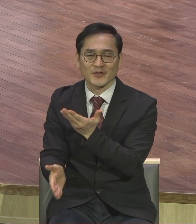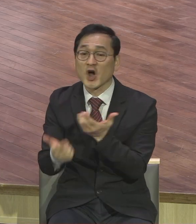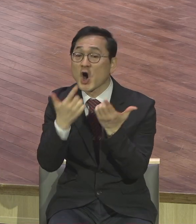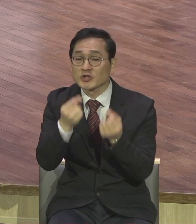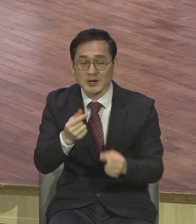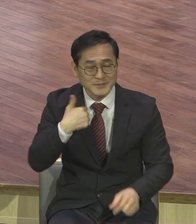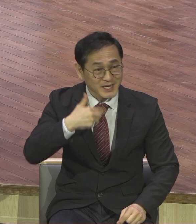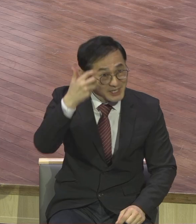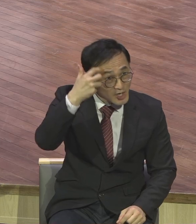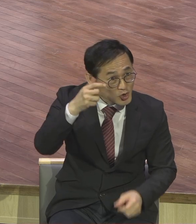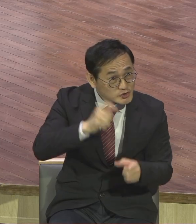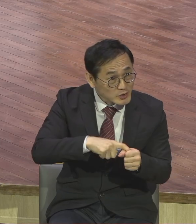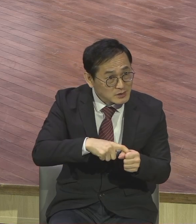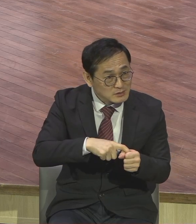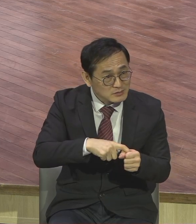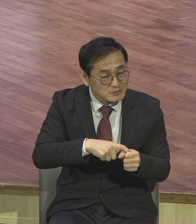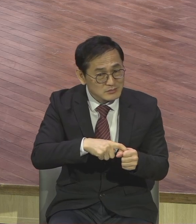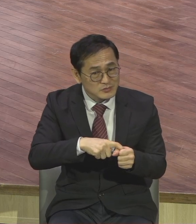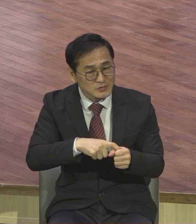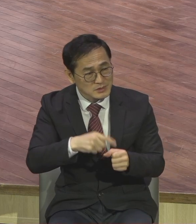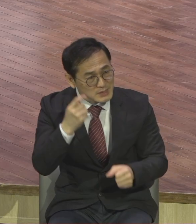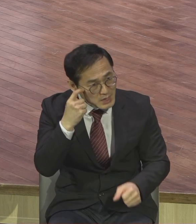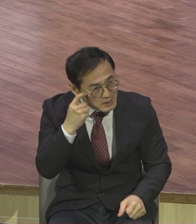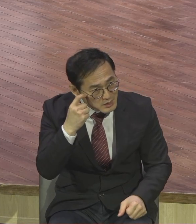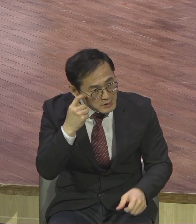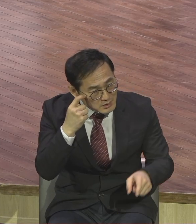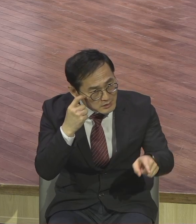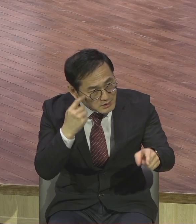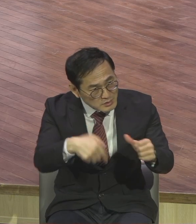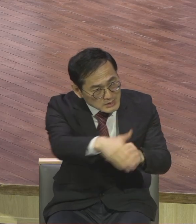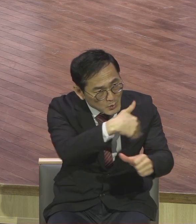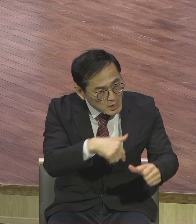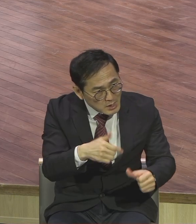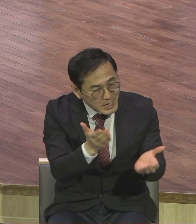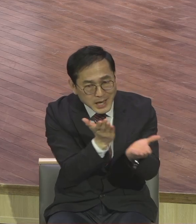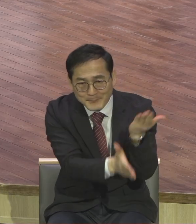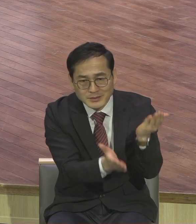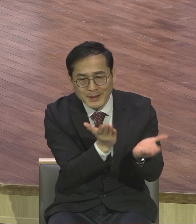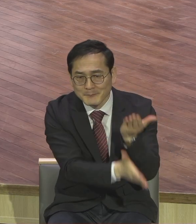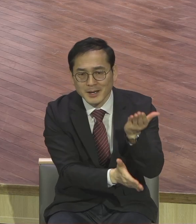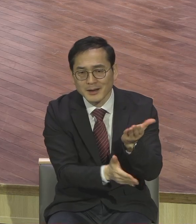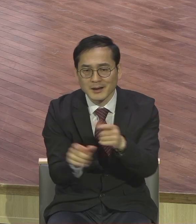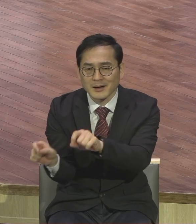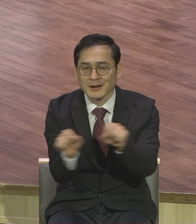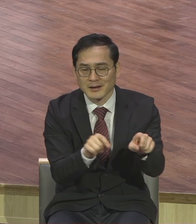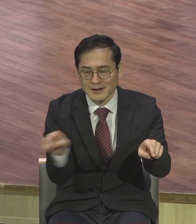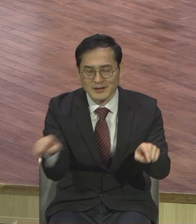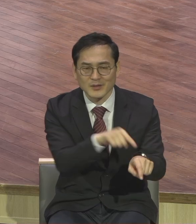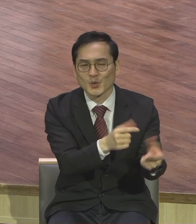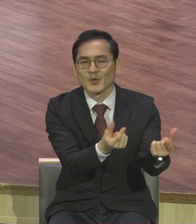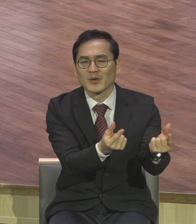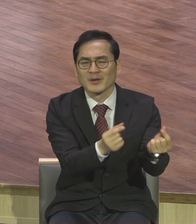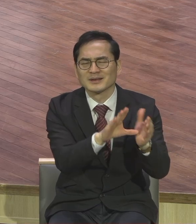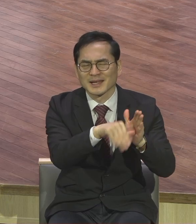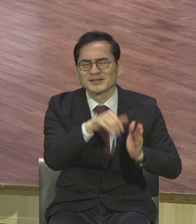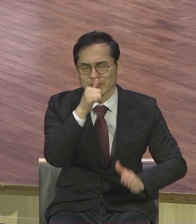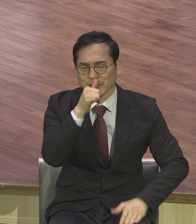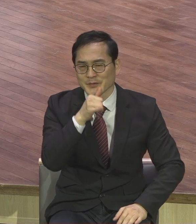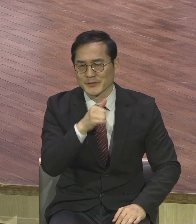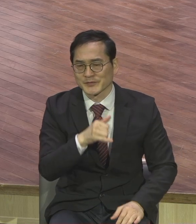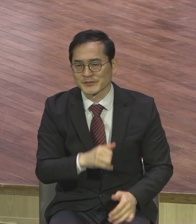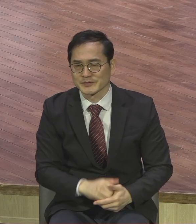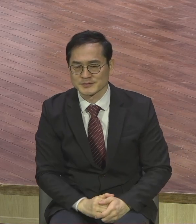생각했던 것과는 정반대가 많아요. 내가 생각했던 것과는 더 반대적인 그런 결과가 나올 때가 많이